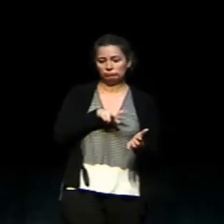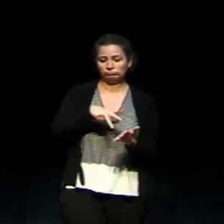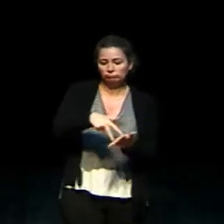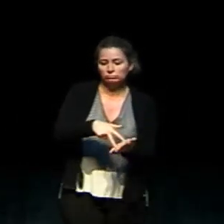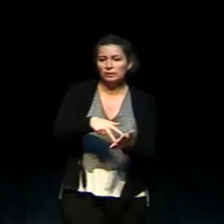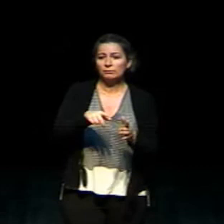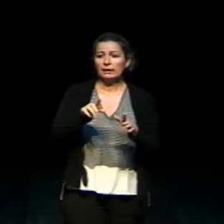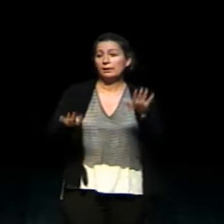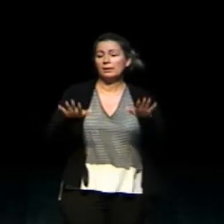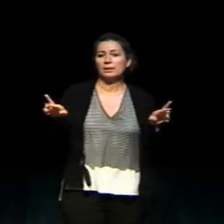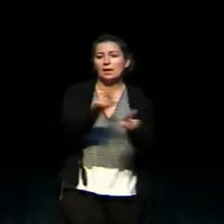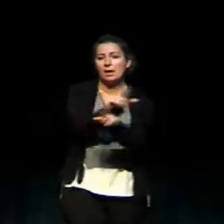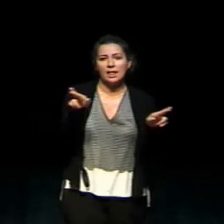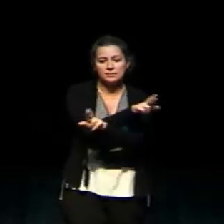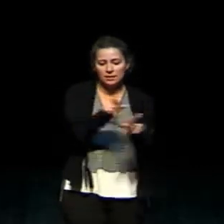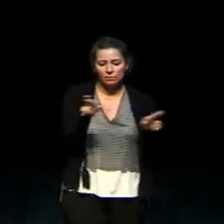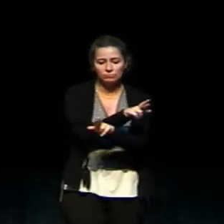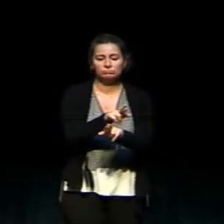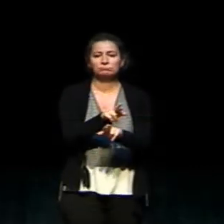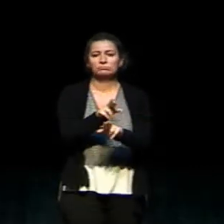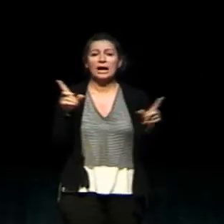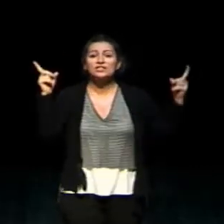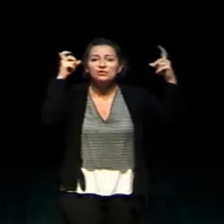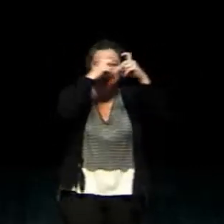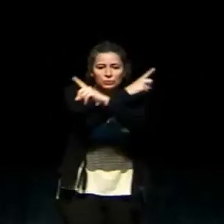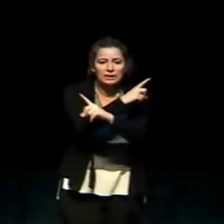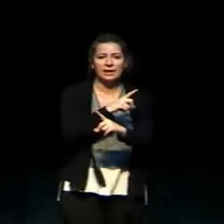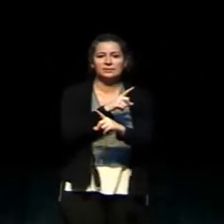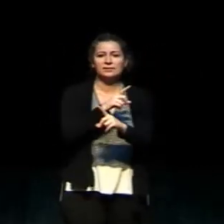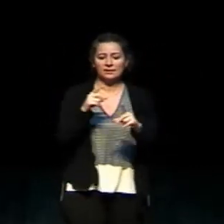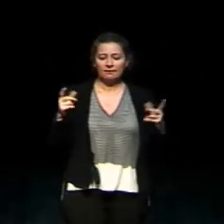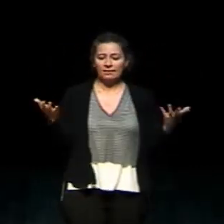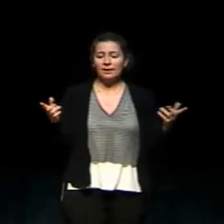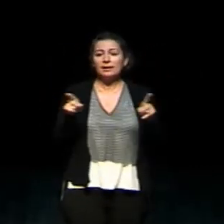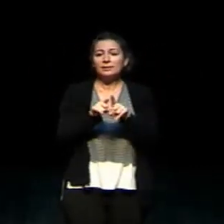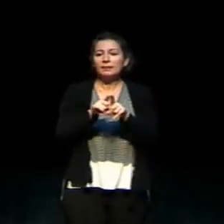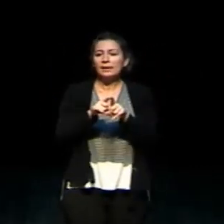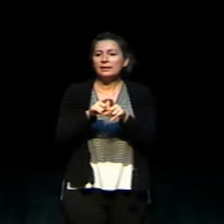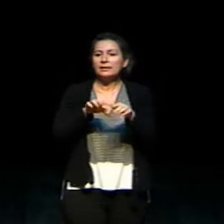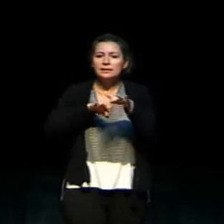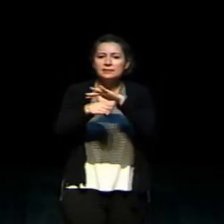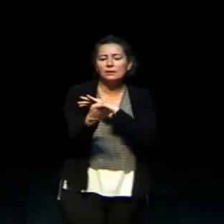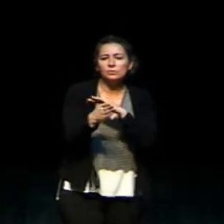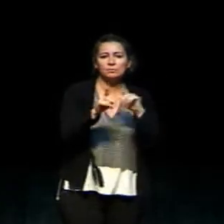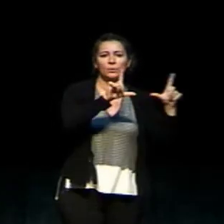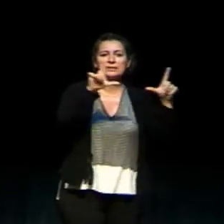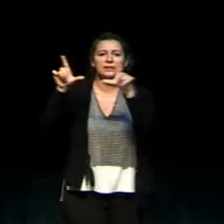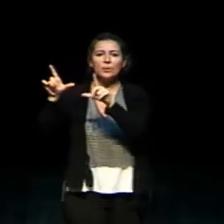língua, ele precisa de ter alguns aspectos, como atitudes, atitudinais, ele precisa se